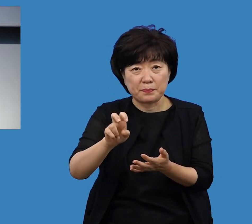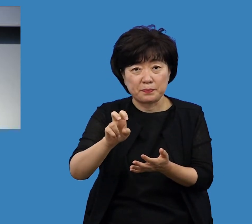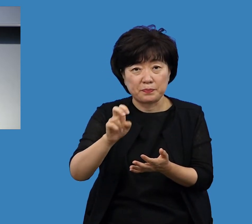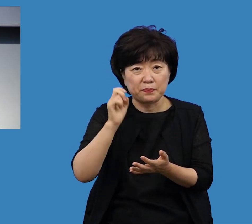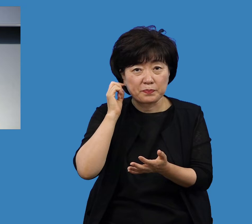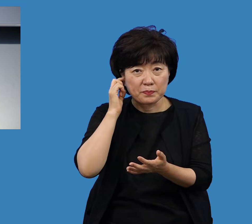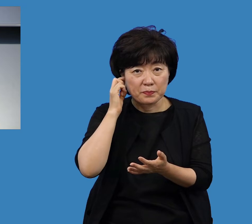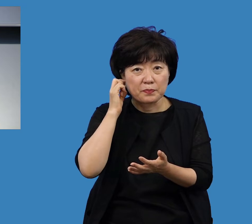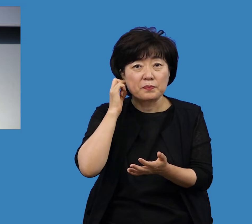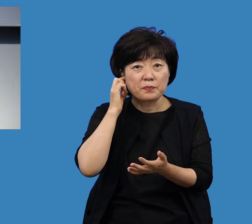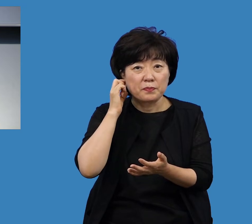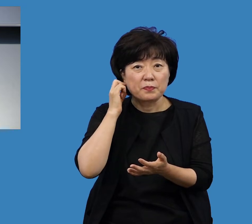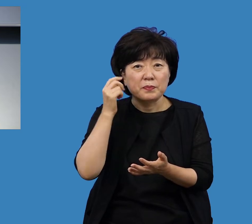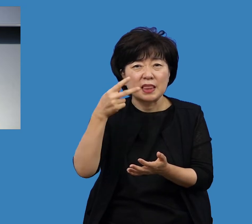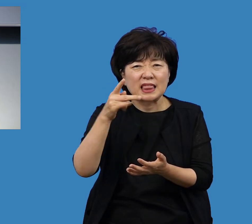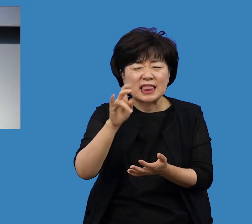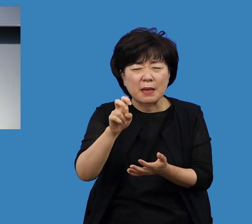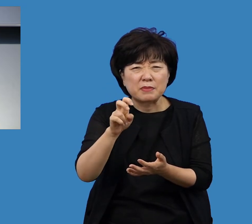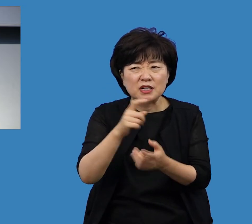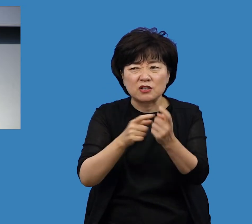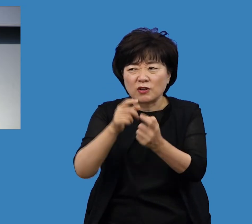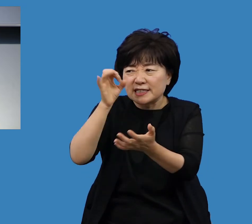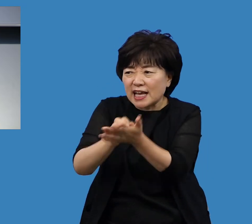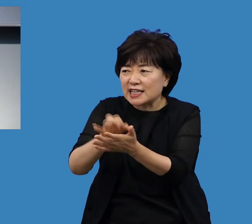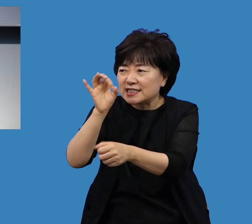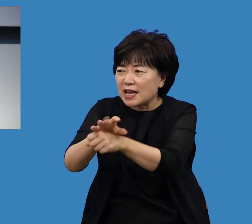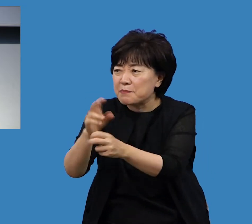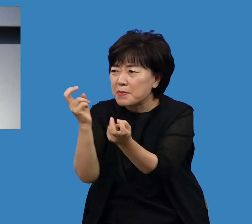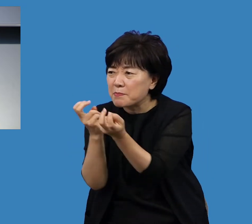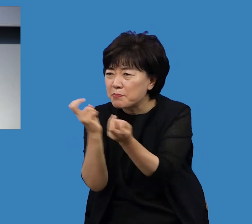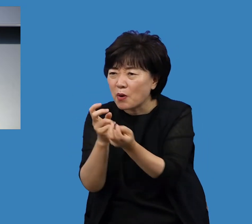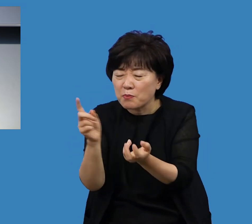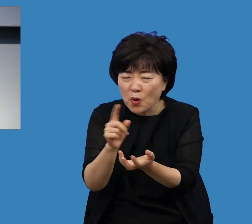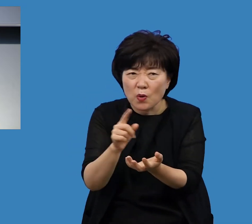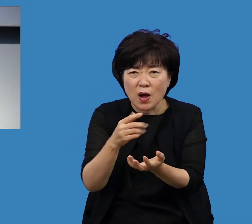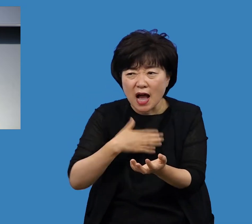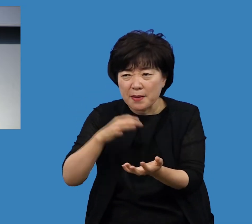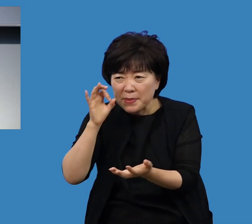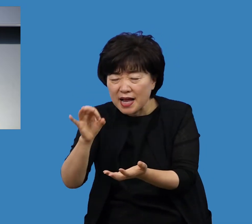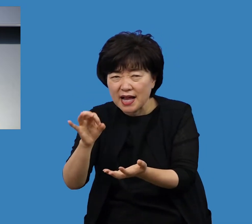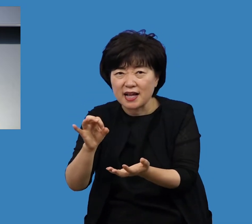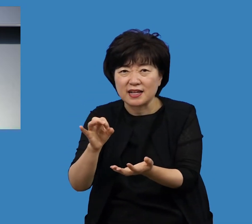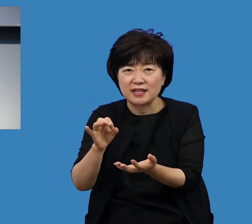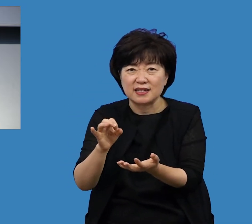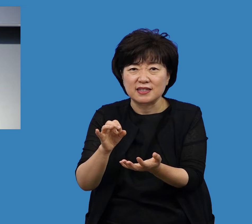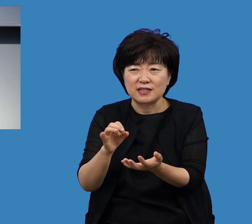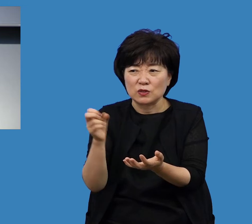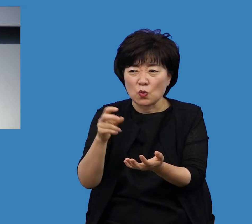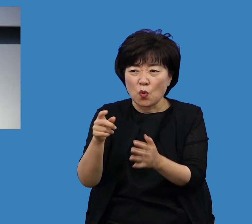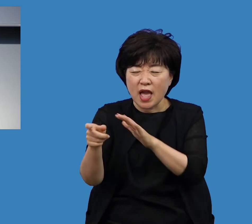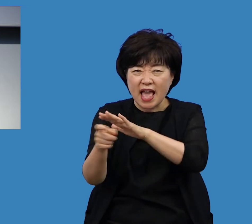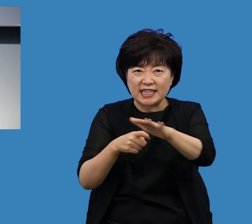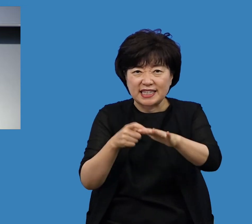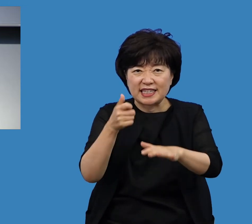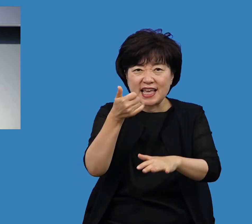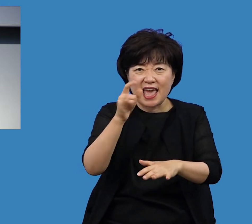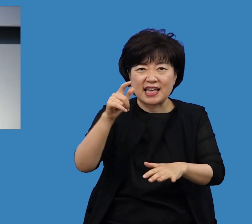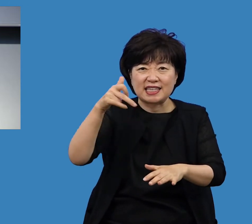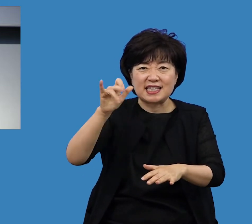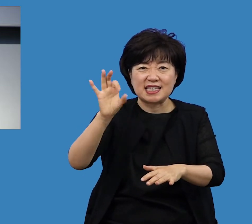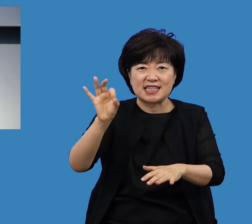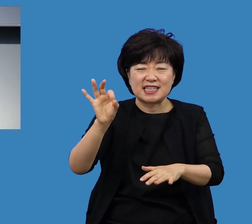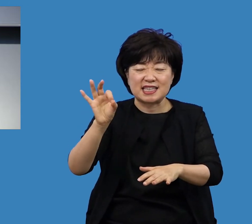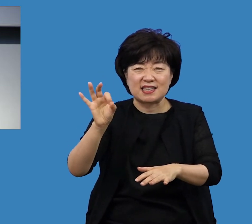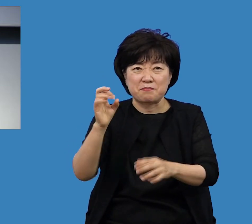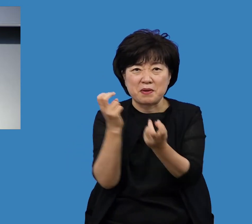템 맞아? 예. 템을 싸게 구할 수 있는 방법을 알아보게 하고, 심지어는 해킹할 수 있는 방법을 알아보게 하고,